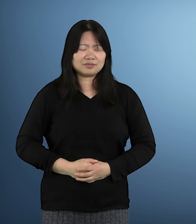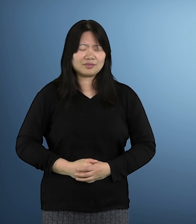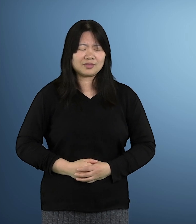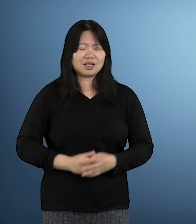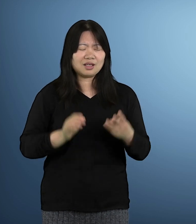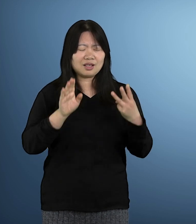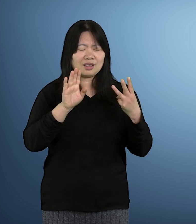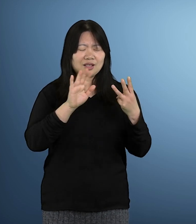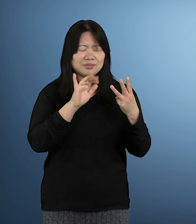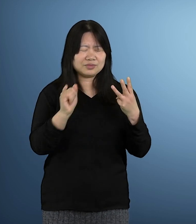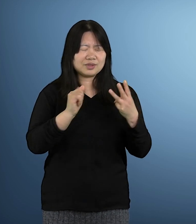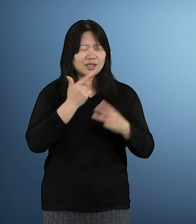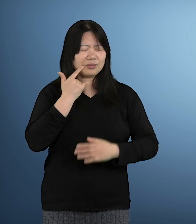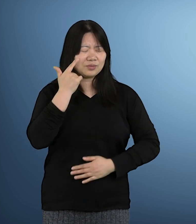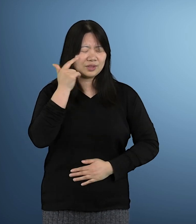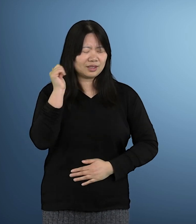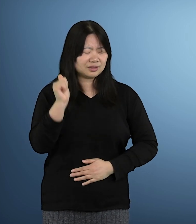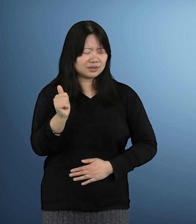세 분의 목사님